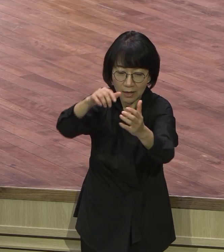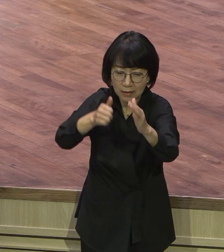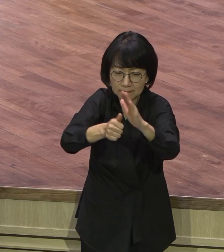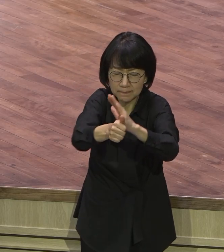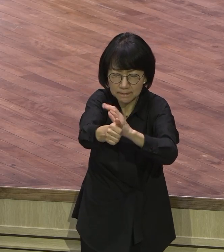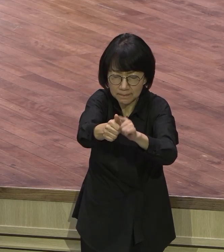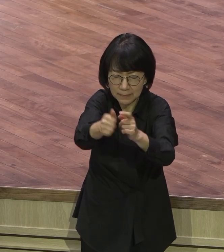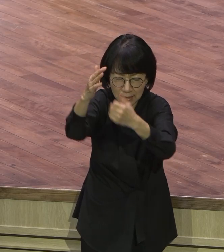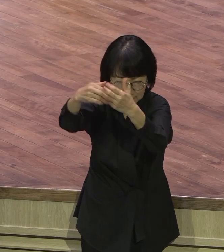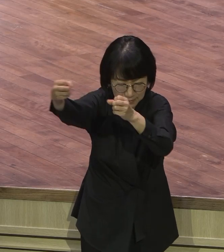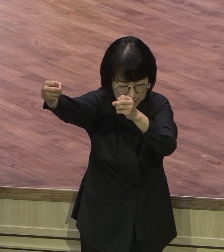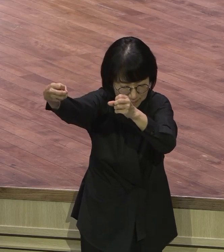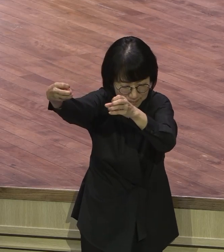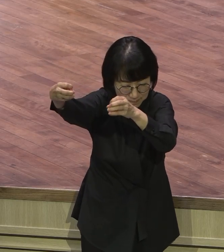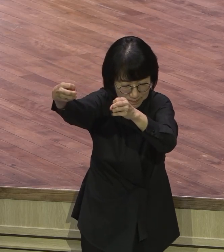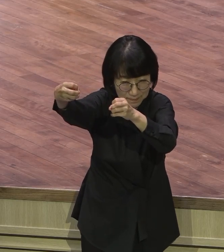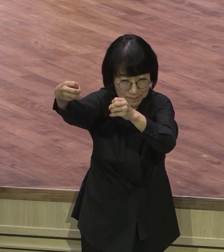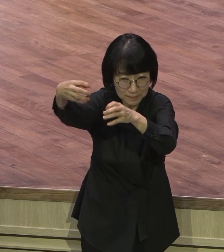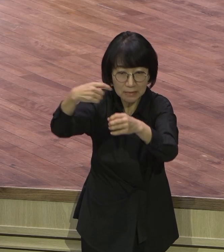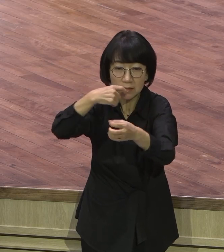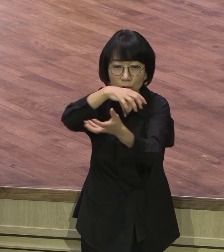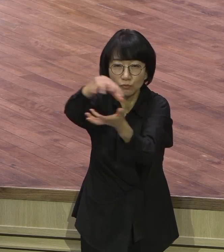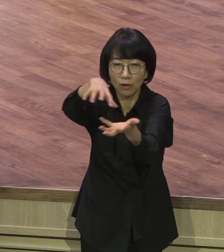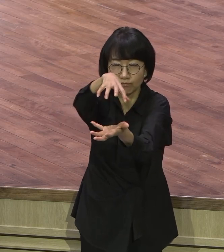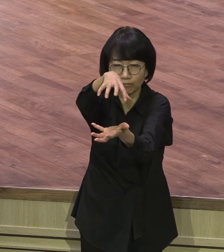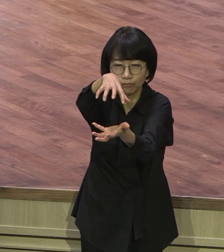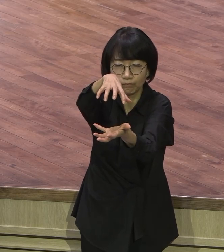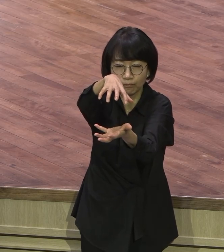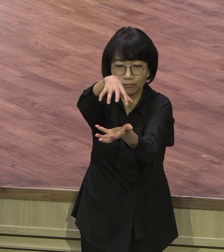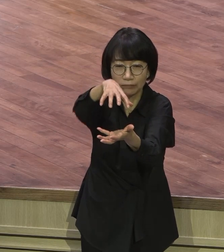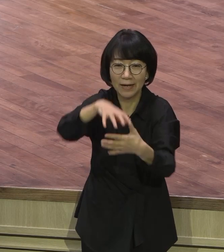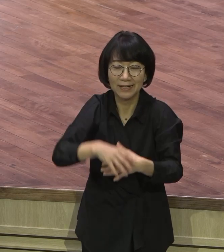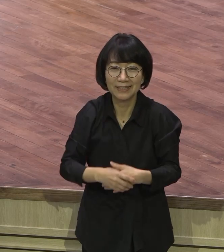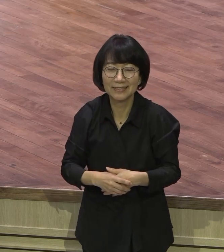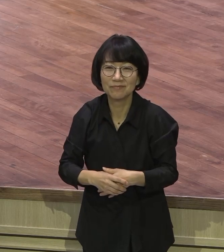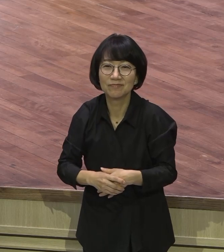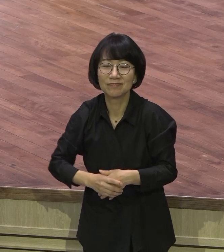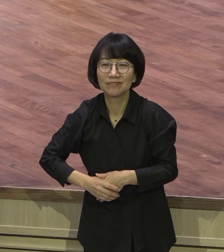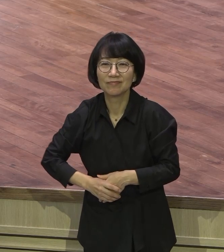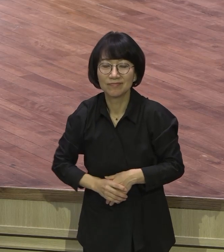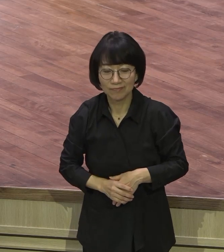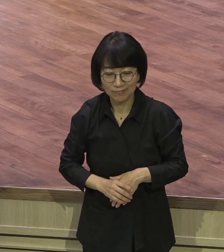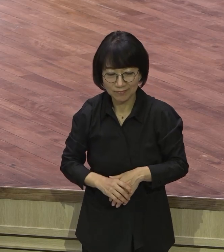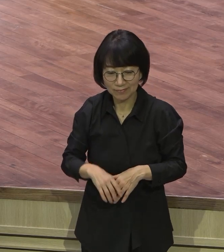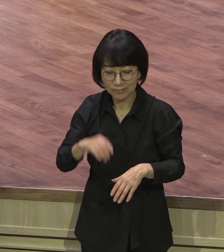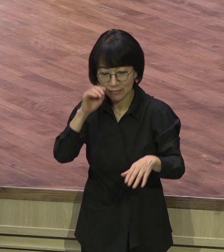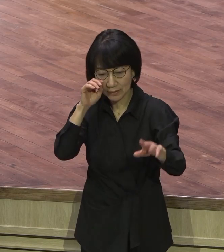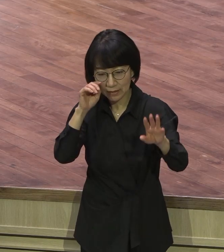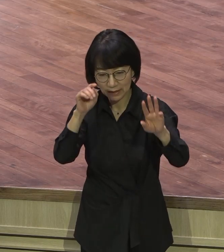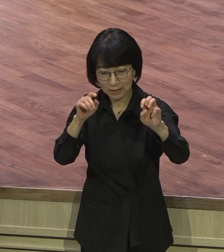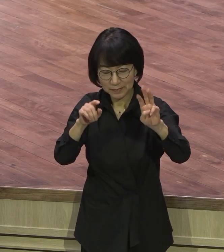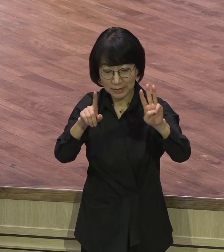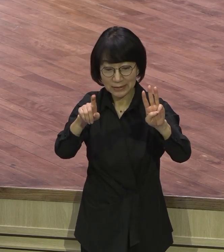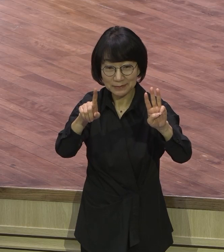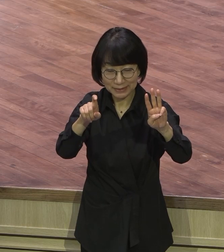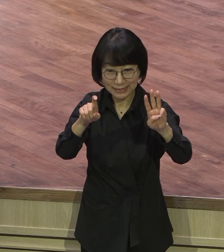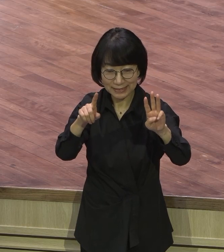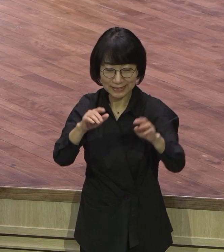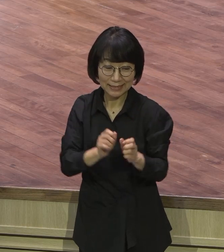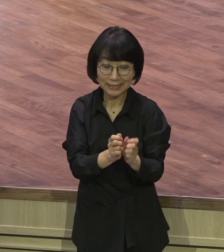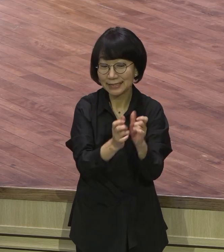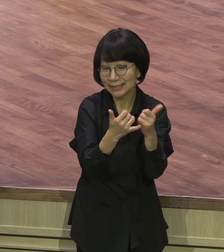나누는 그 깊이가 어땠는지 이렇게 표현하고 있습니다. 11절 사람이